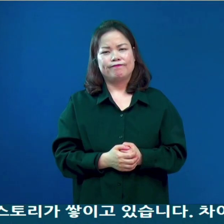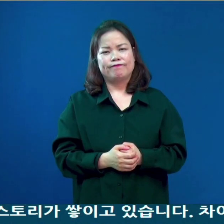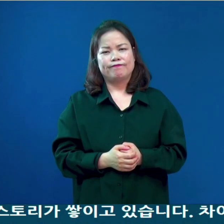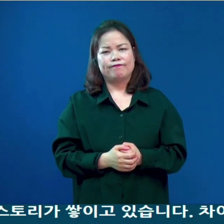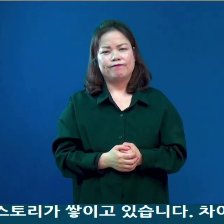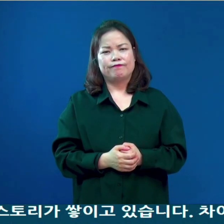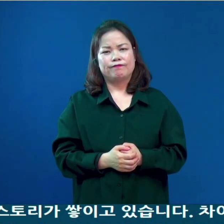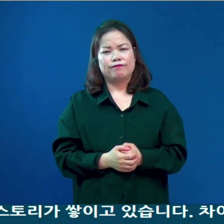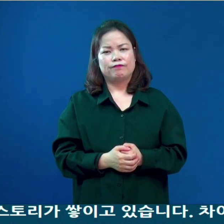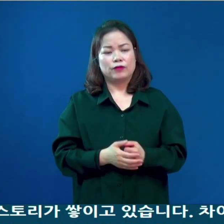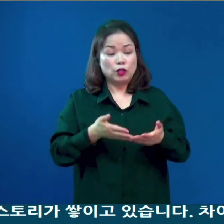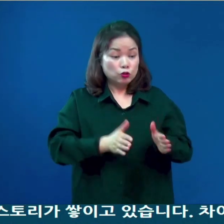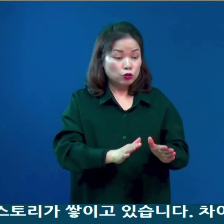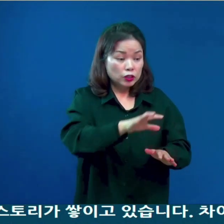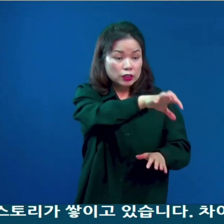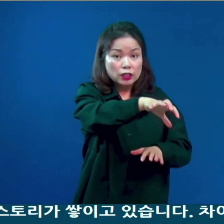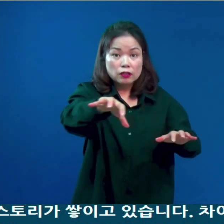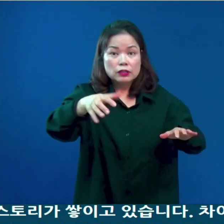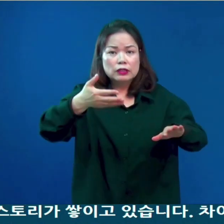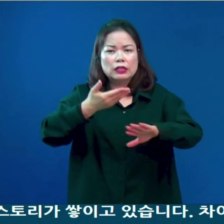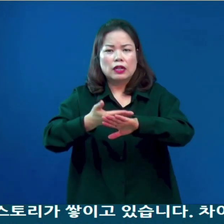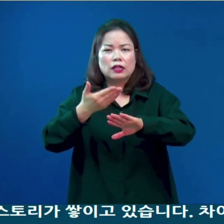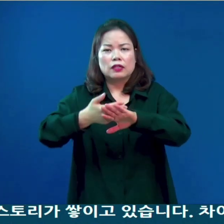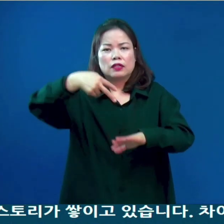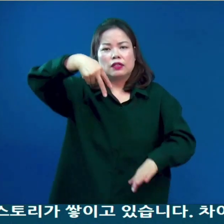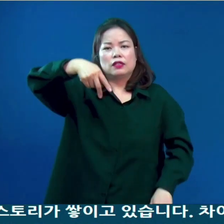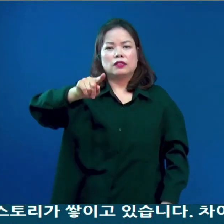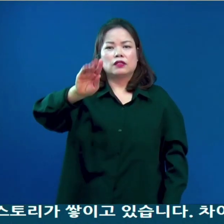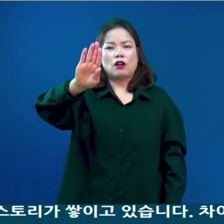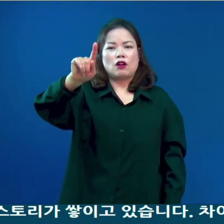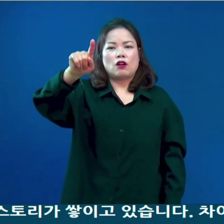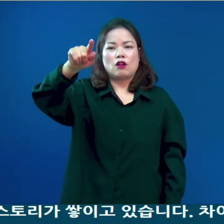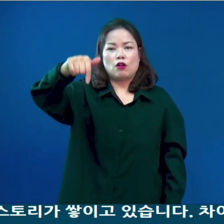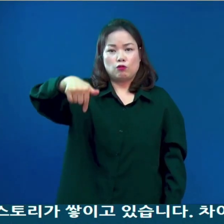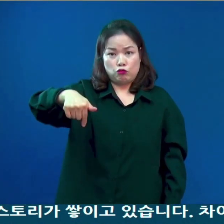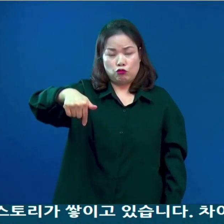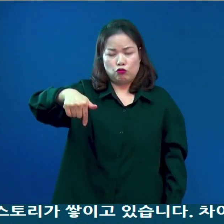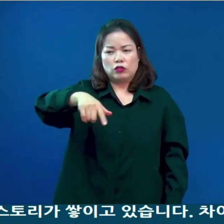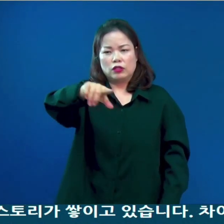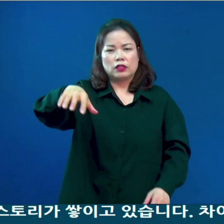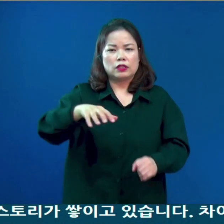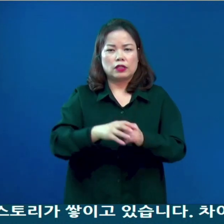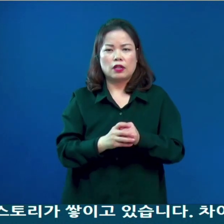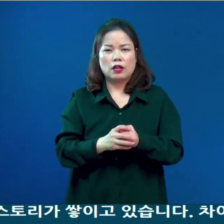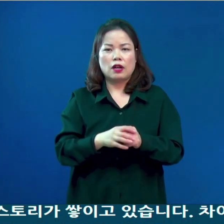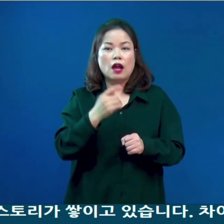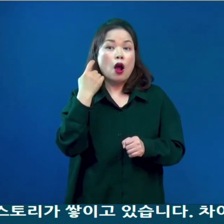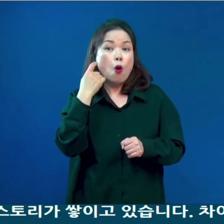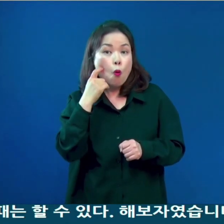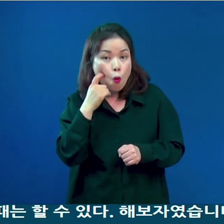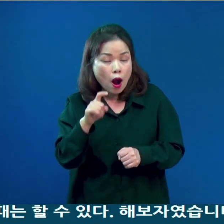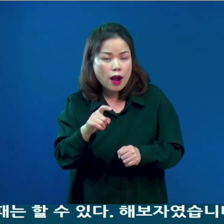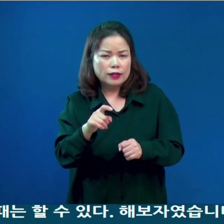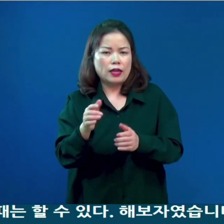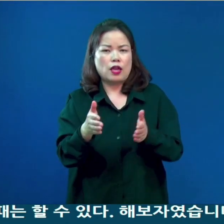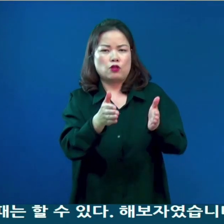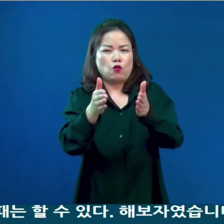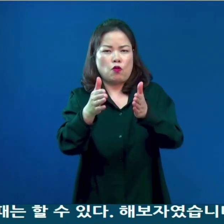출신 지역이 다릅니다. 신앙민들은 서북 지역이에요. 황해도, 평안도 이쪽이에요. 근데 우리